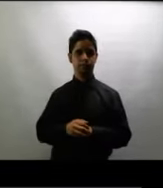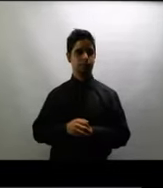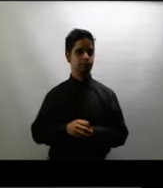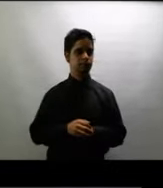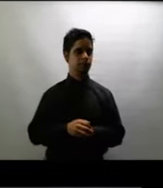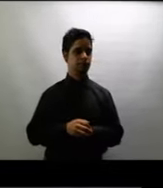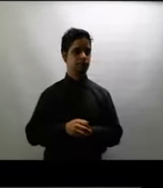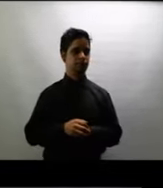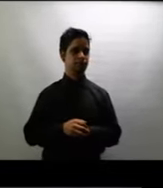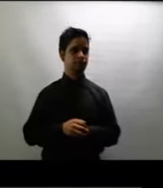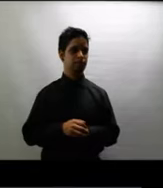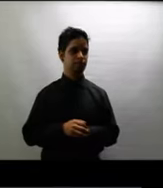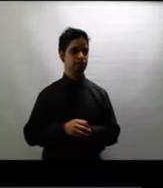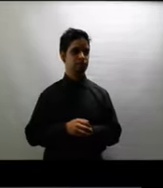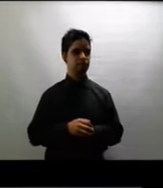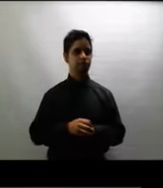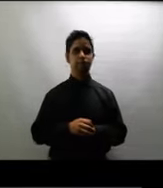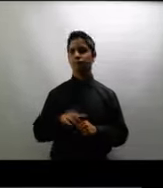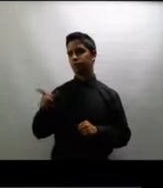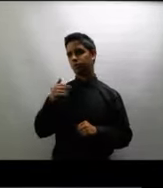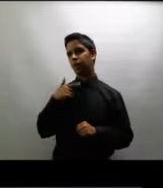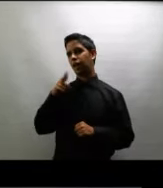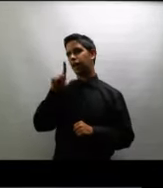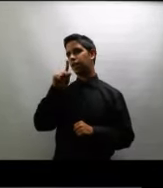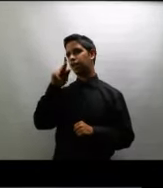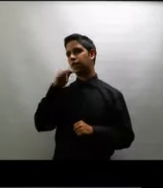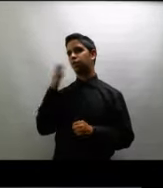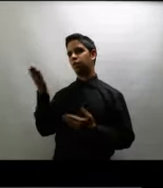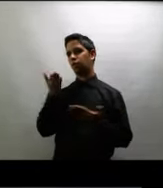más te triste. Doy like a tus cosas. Ay, sí, es verdad. Ok.